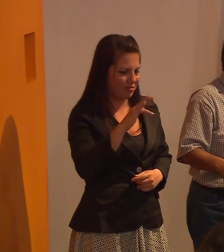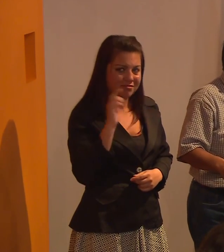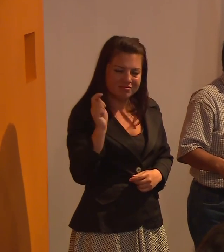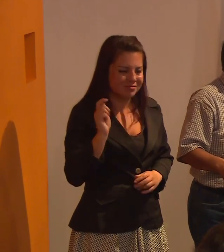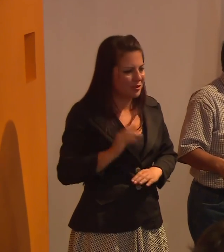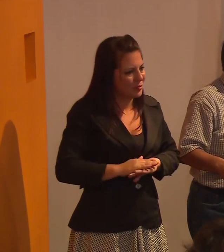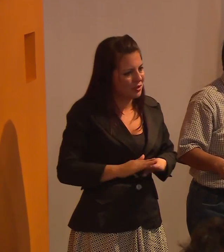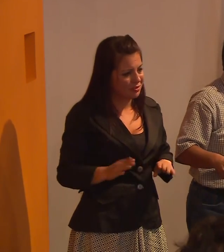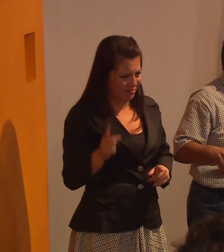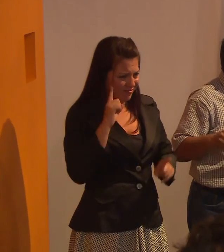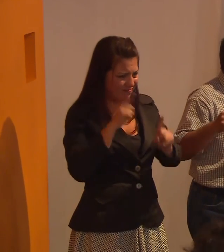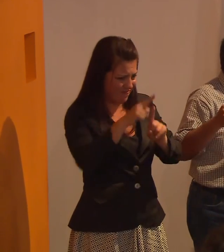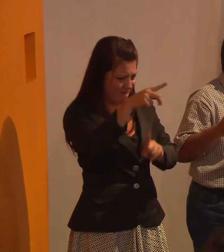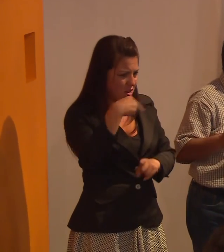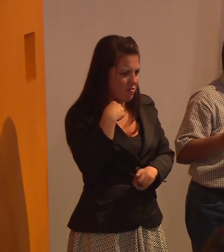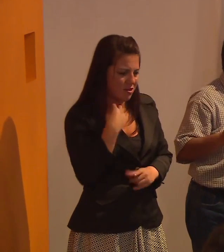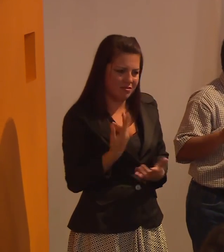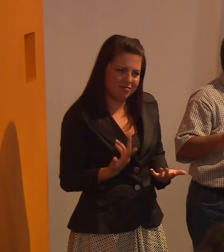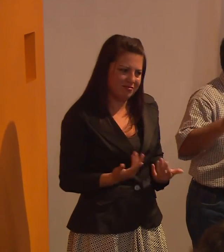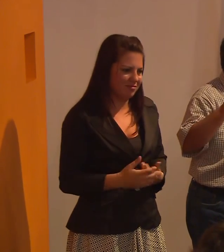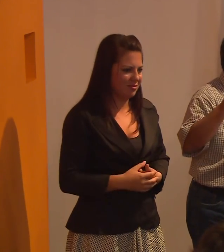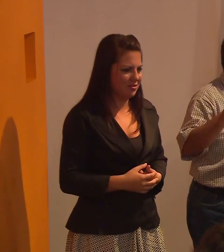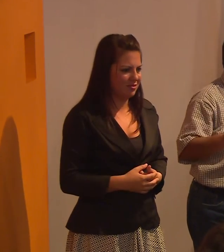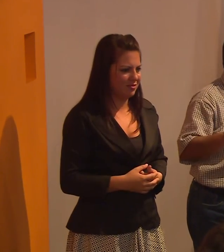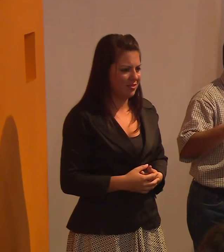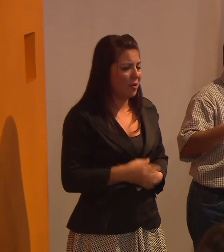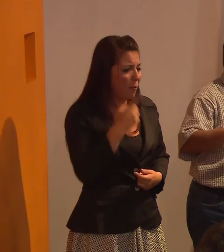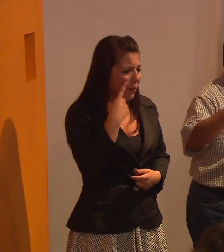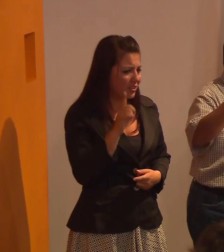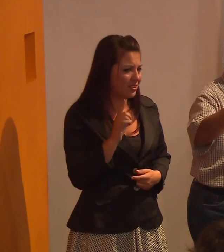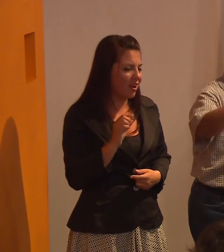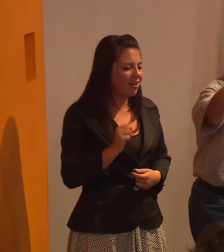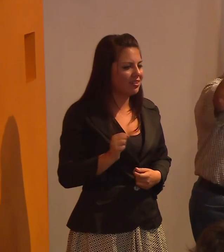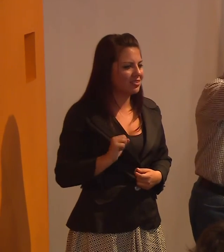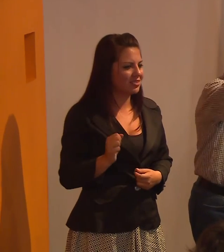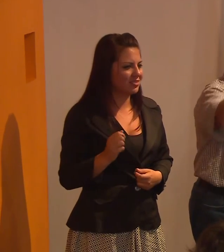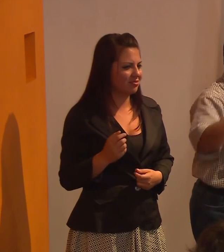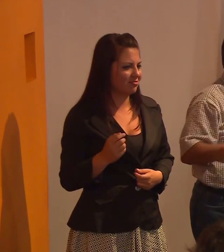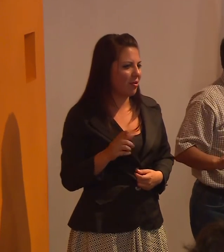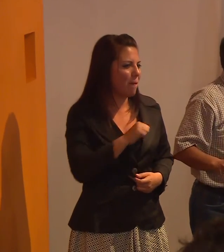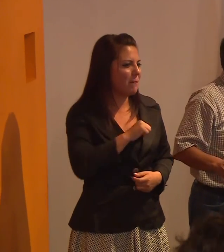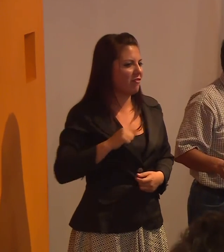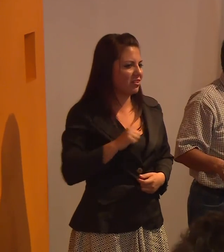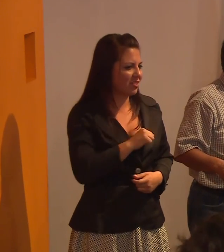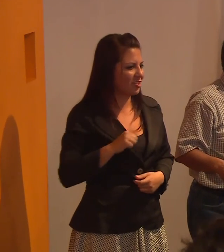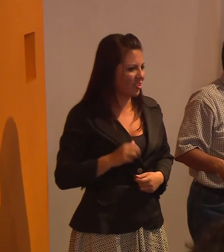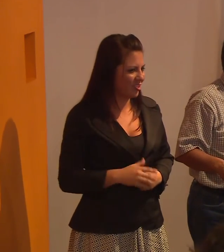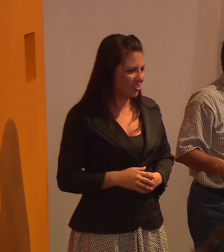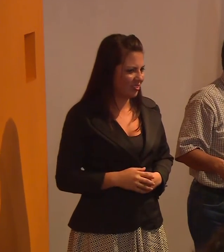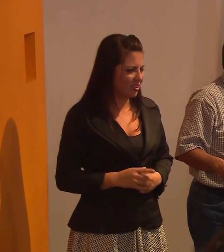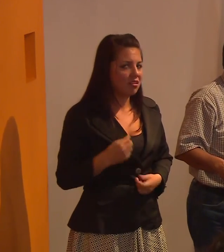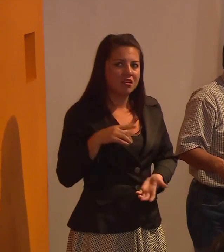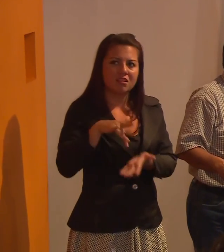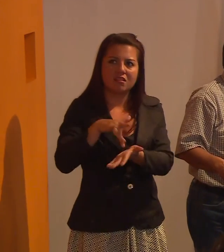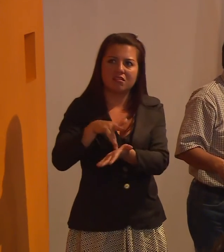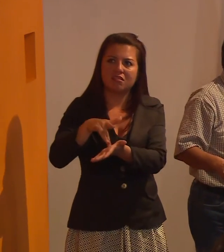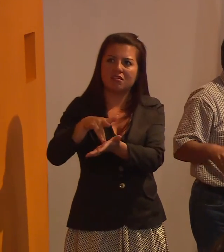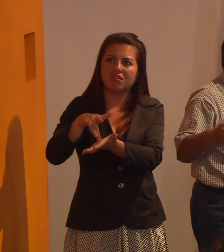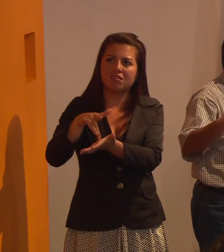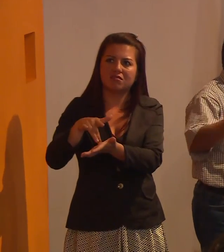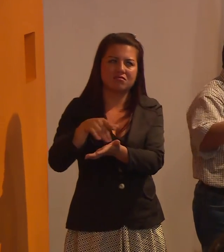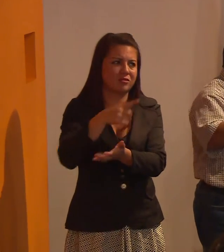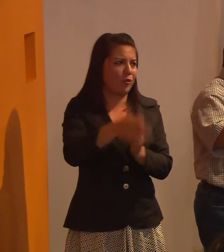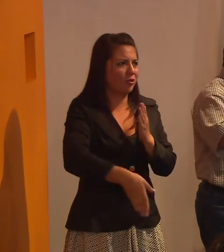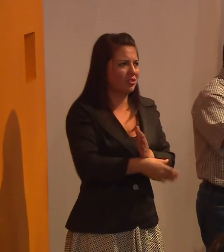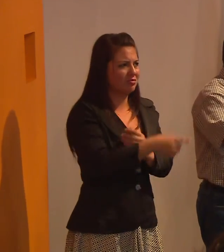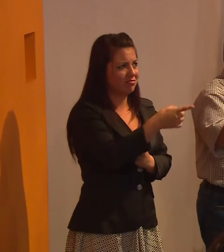Valmaría. Es hacerle el juego a la privatización, endeudarnos para continuar con una cosa tan incierta, y